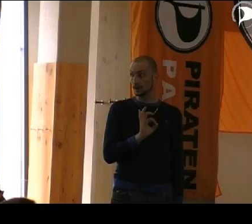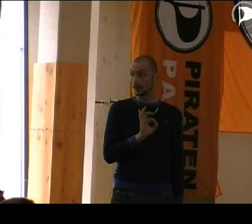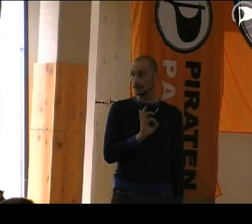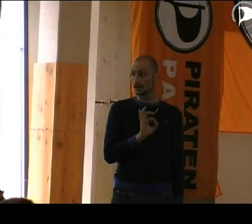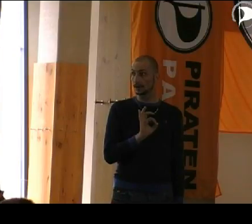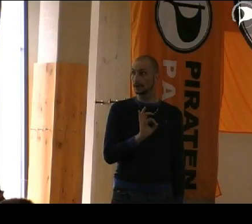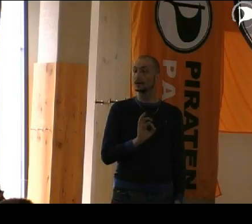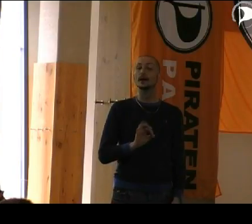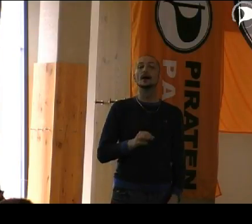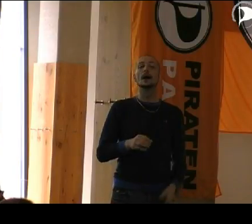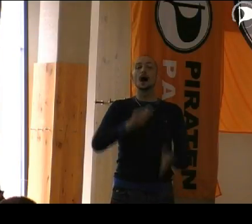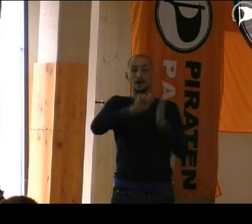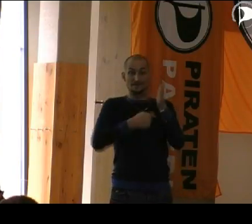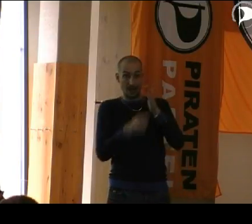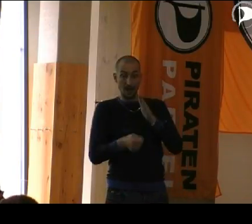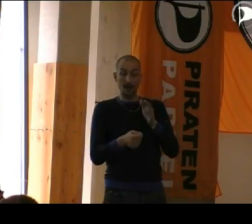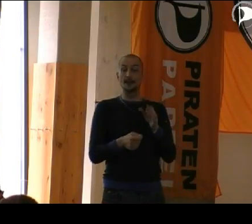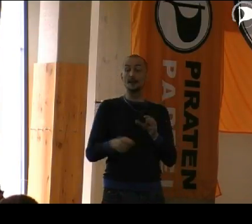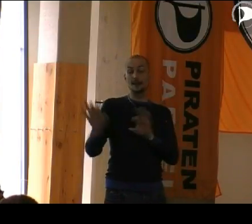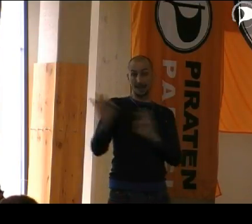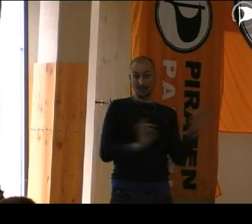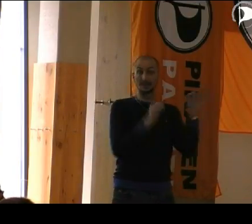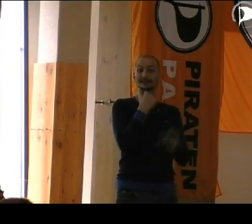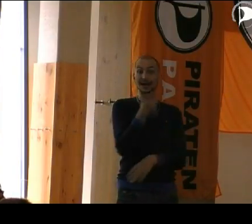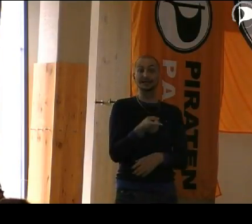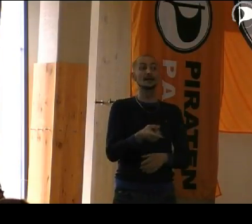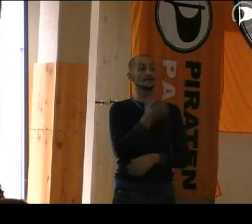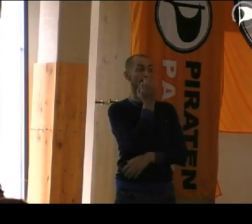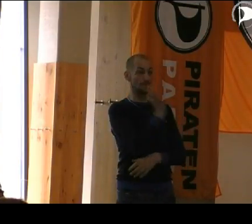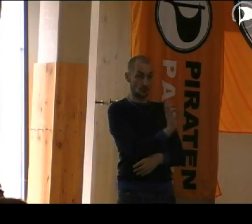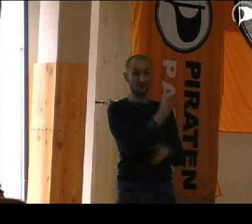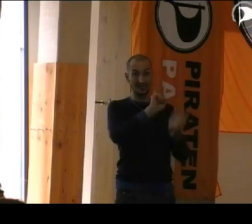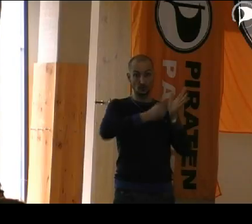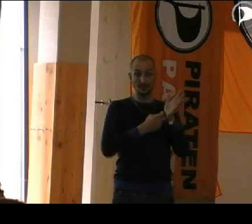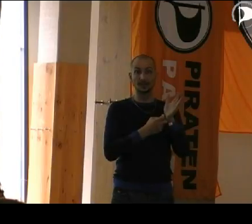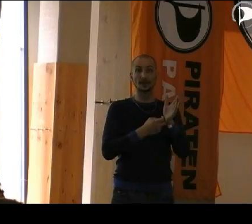ballett gesagt dafür war das ist nur gut